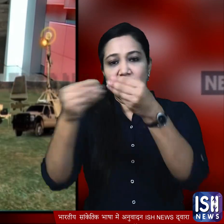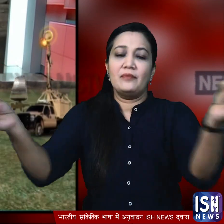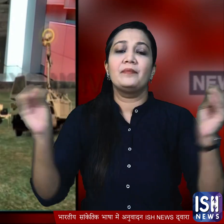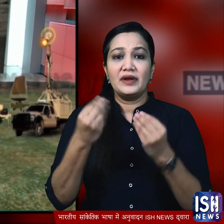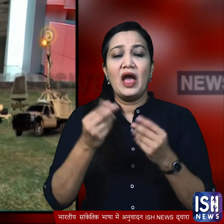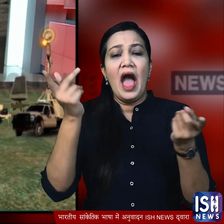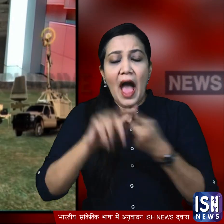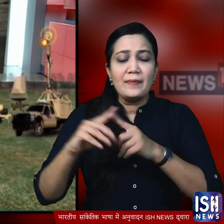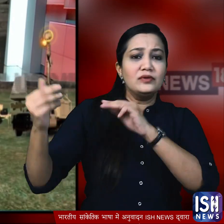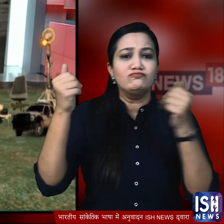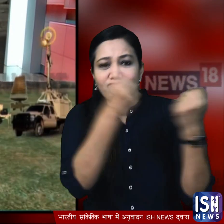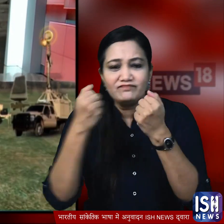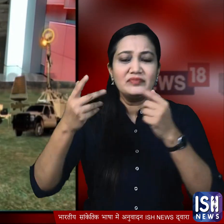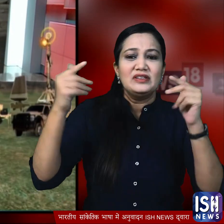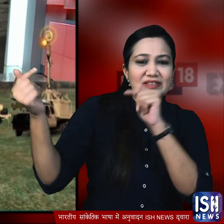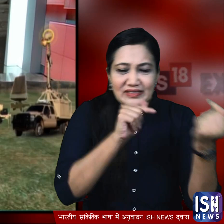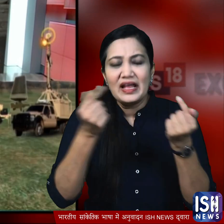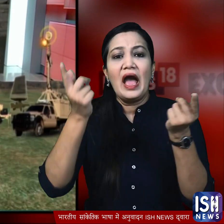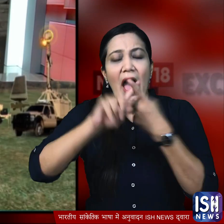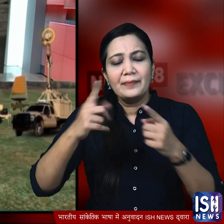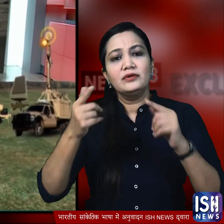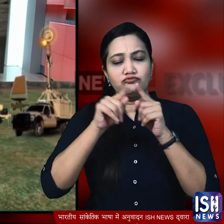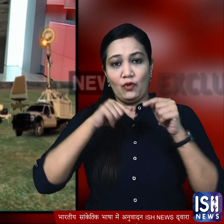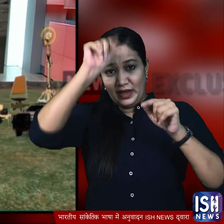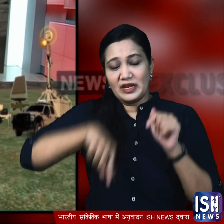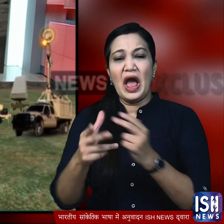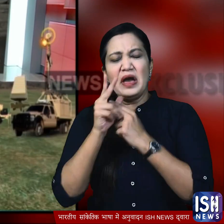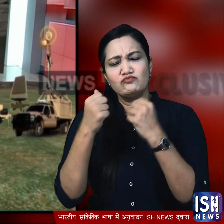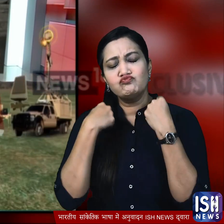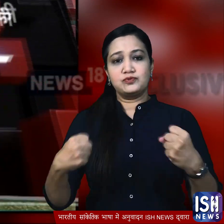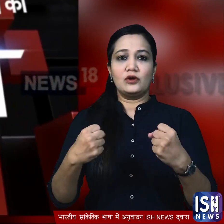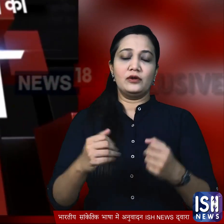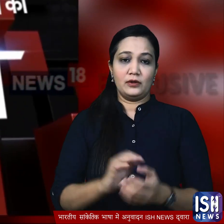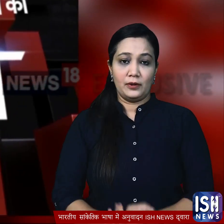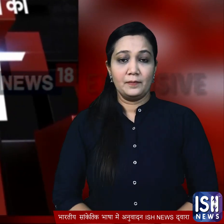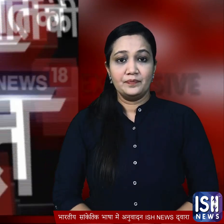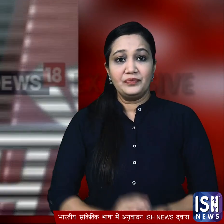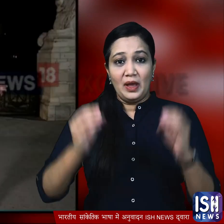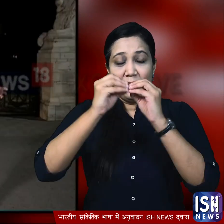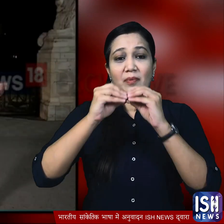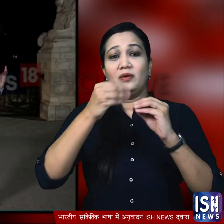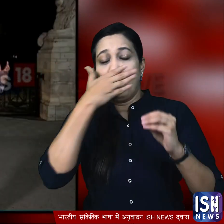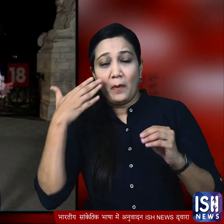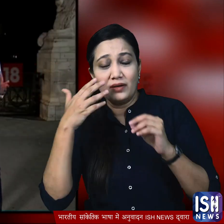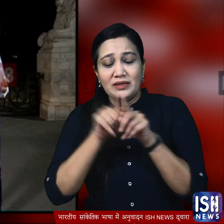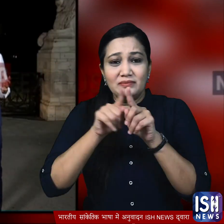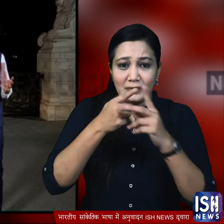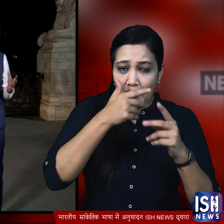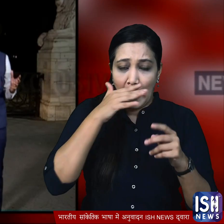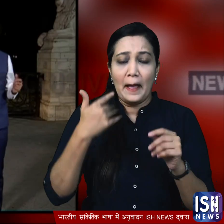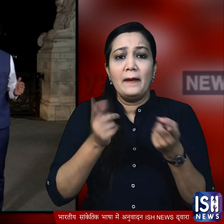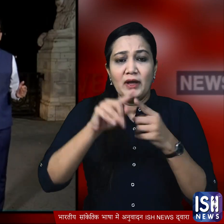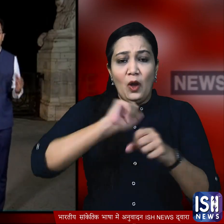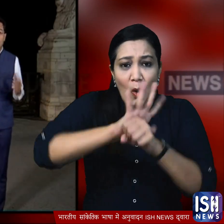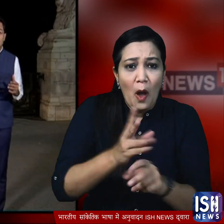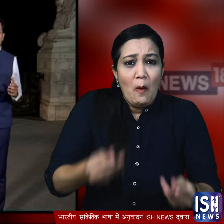ताकि जंग के बदलते तौर तरीकों के हिसाब से भारतीय सेना और भी ज्यादा मजबूत हो सके। मुंबई में कोरोना के मरीजों की बढ़ती